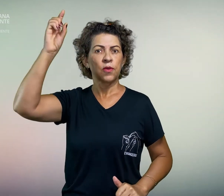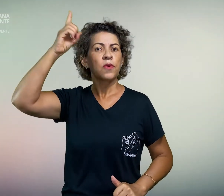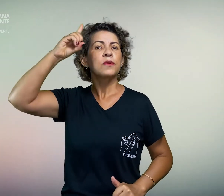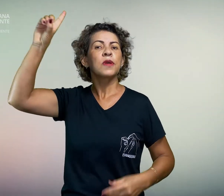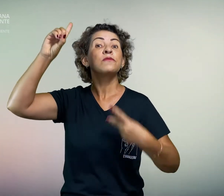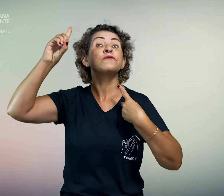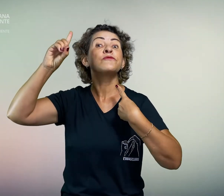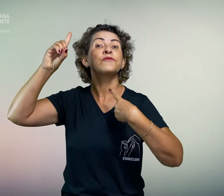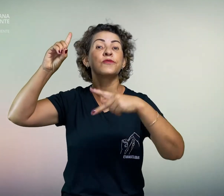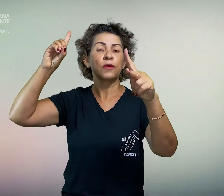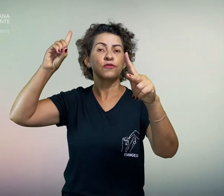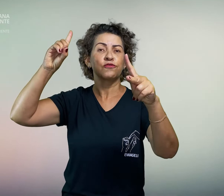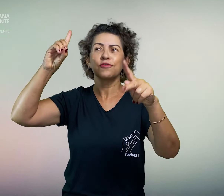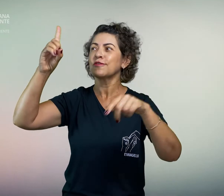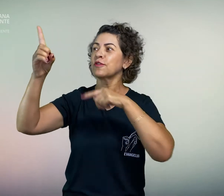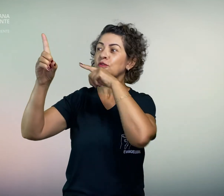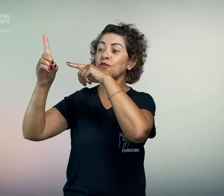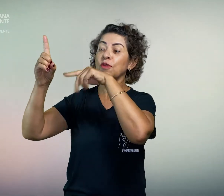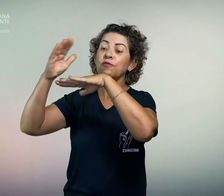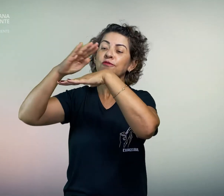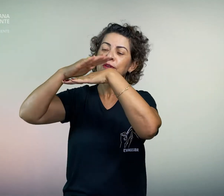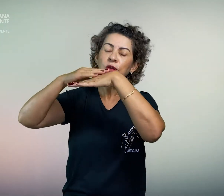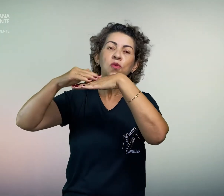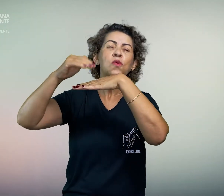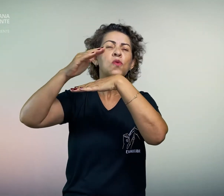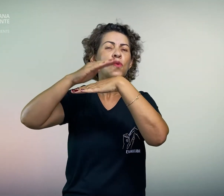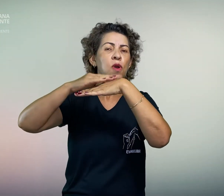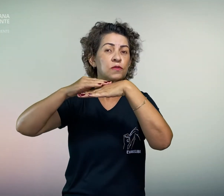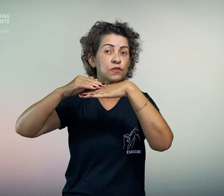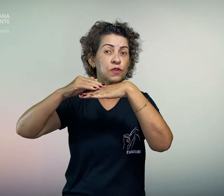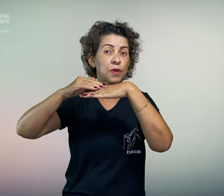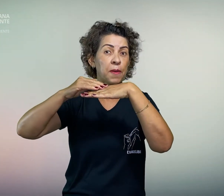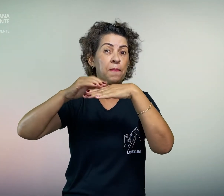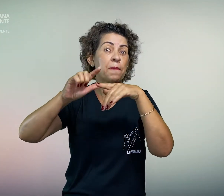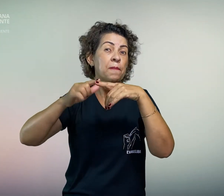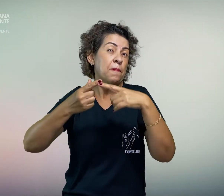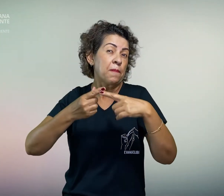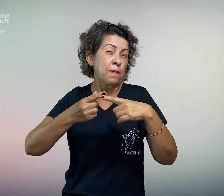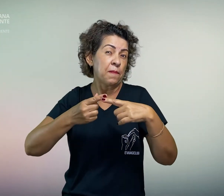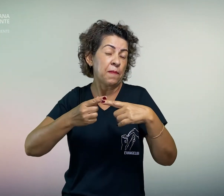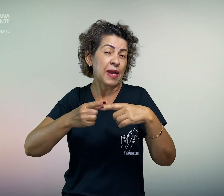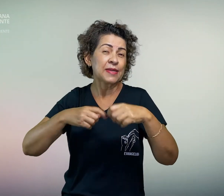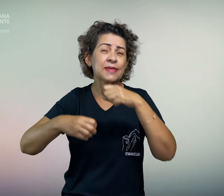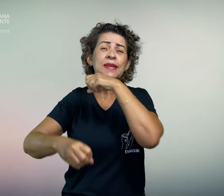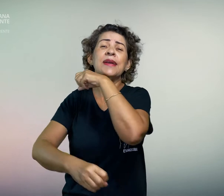Eu, o Senhor teu Deus, sou Deus zeloso,